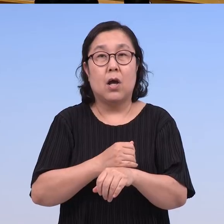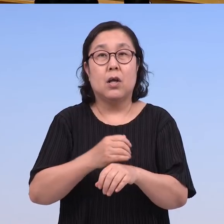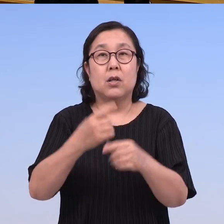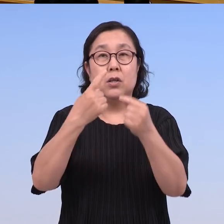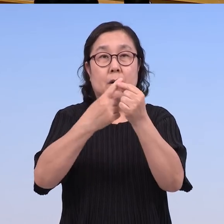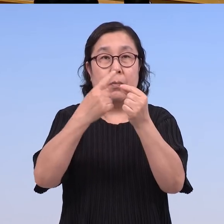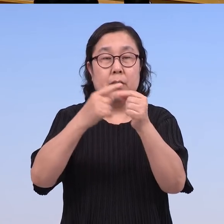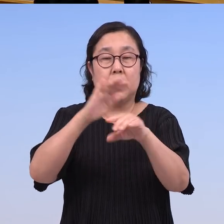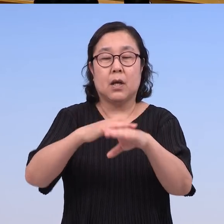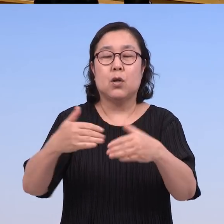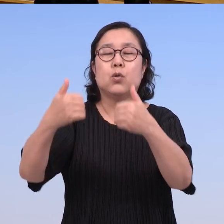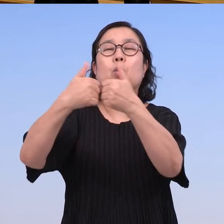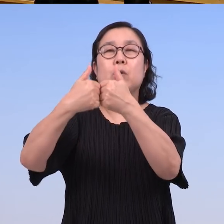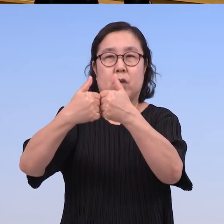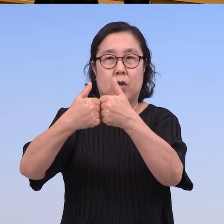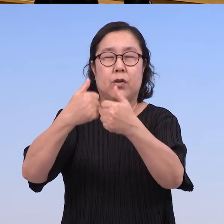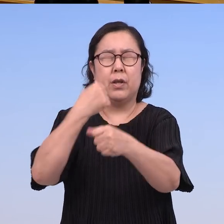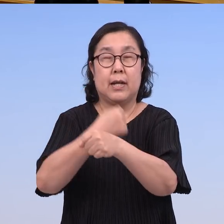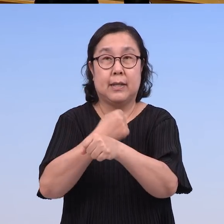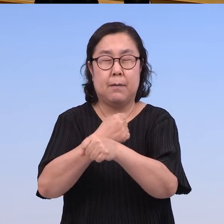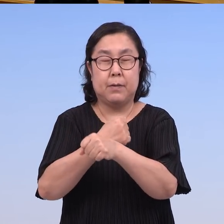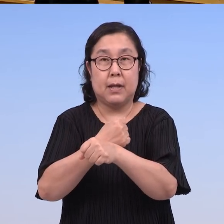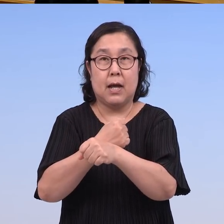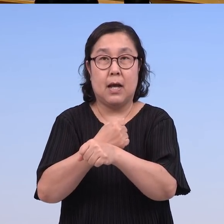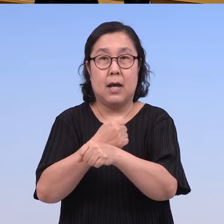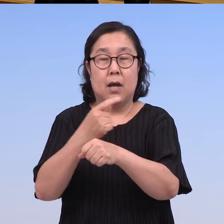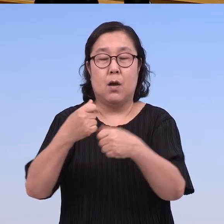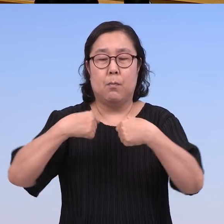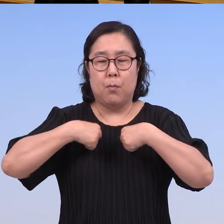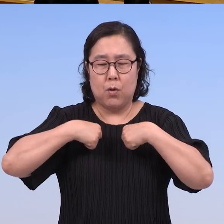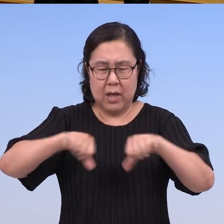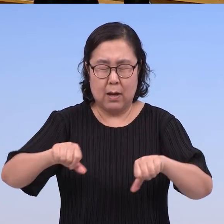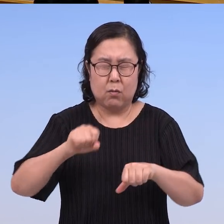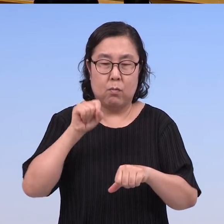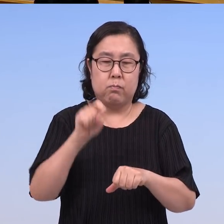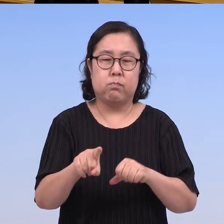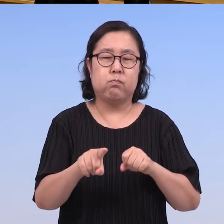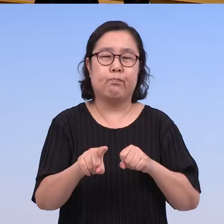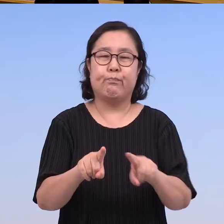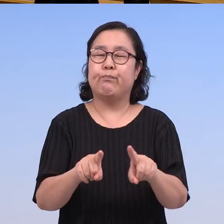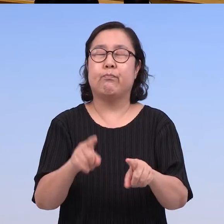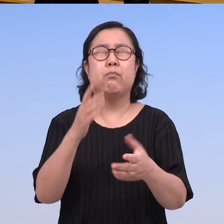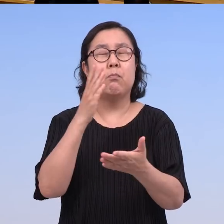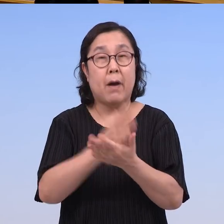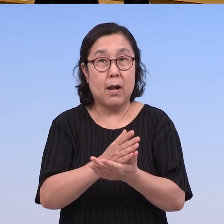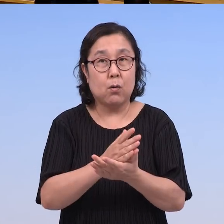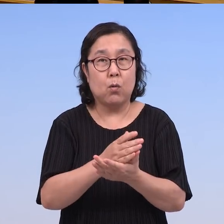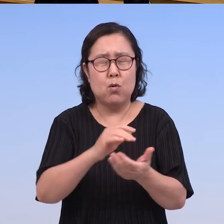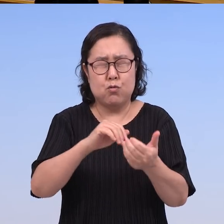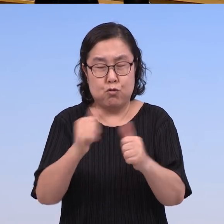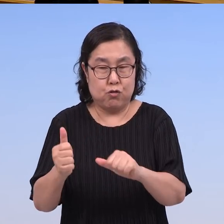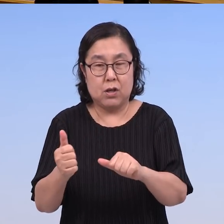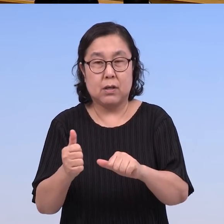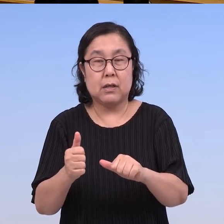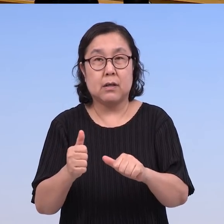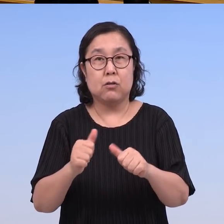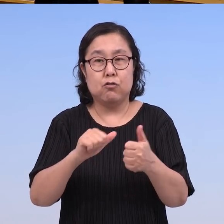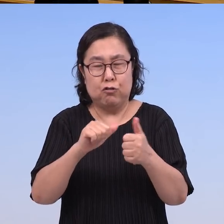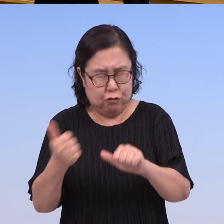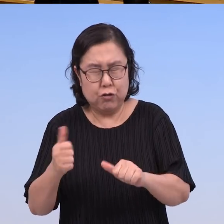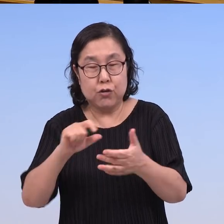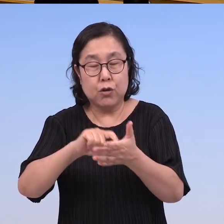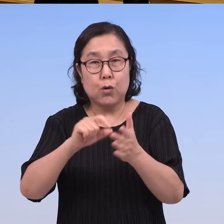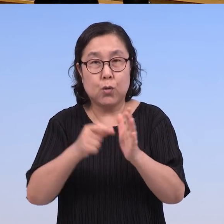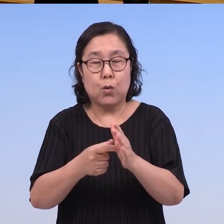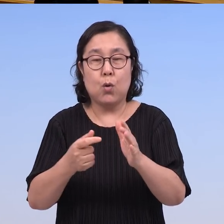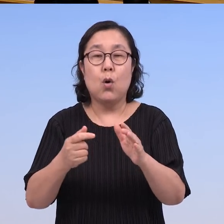거예요. 그게 주저앉지 말고 포기하지 말고 도전하자는 거예요. 도전하되 죽기 살기로 도전하자는